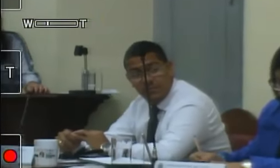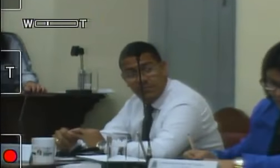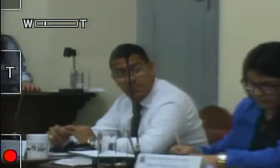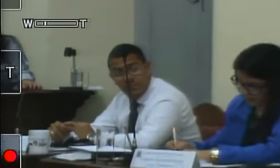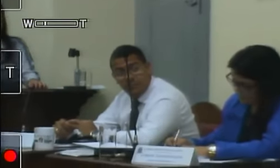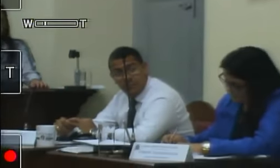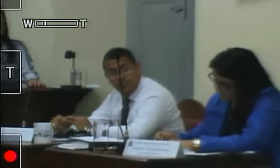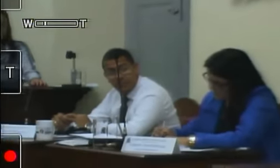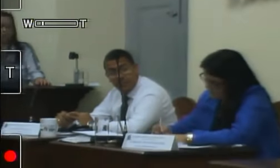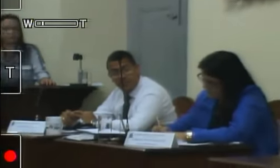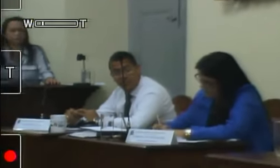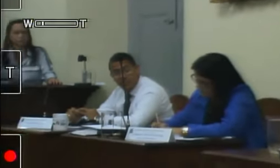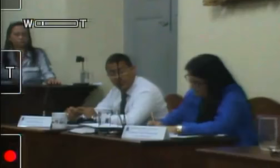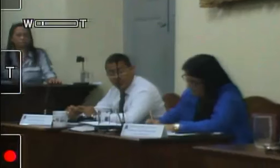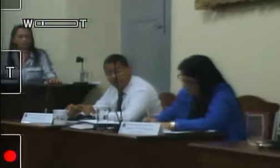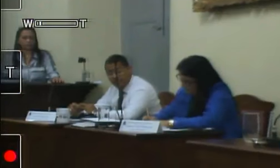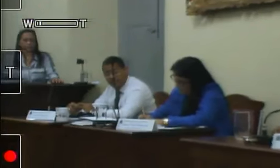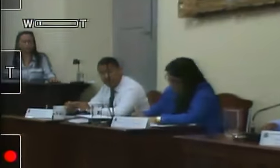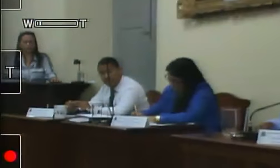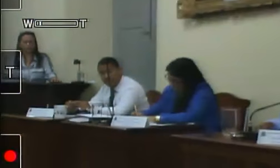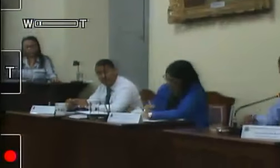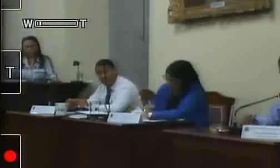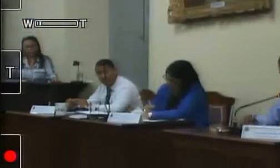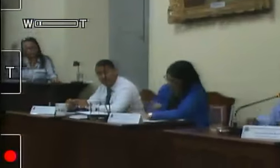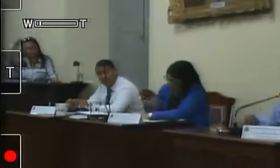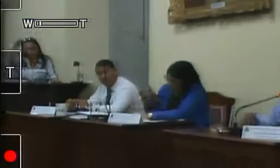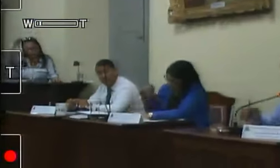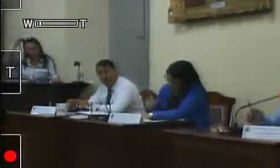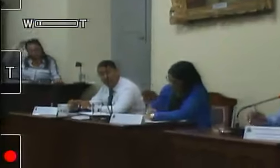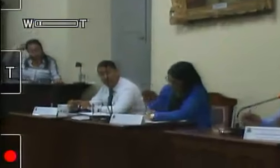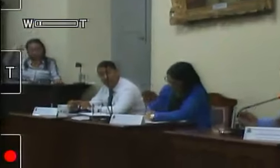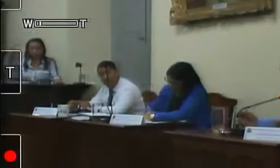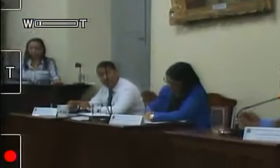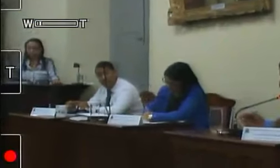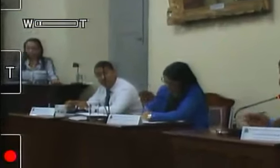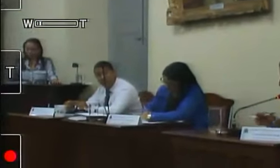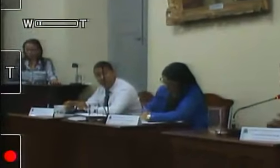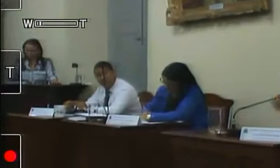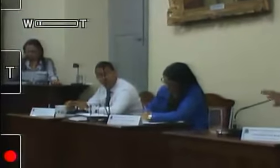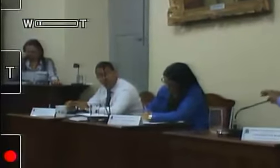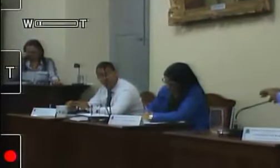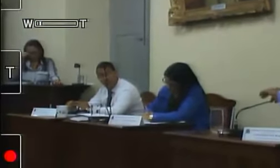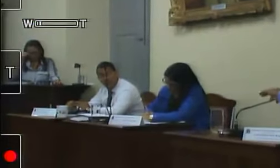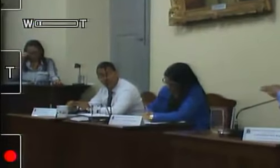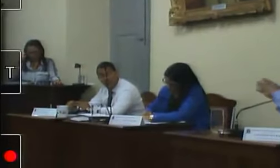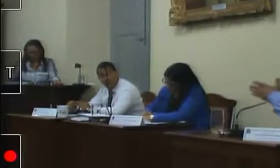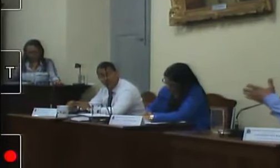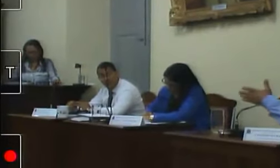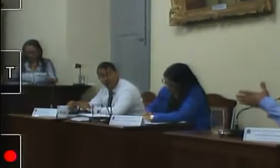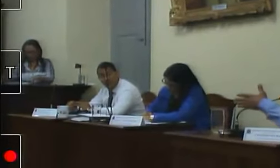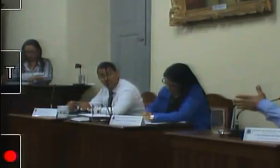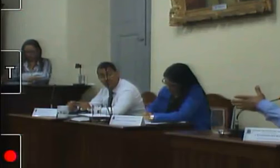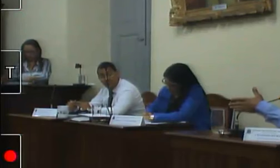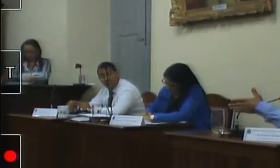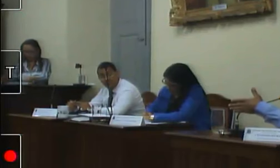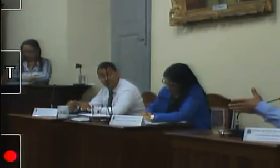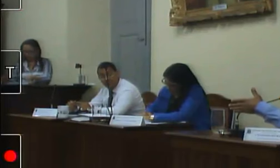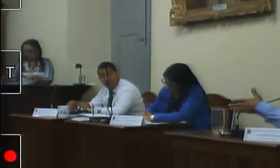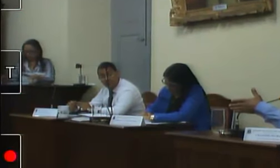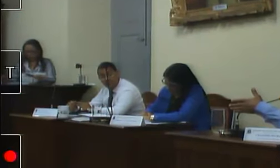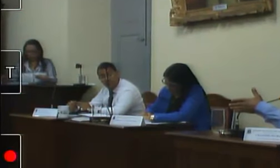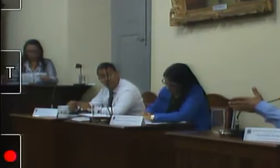Boa noite, secretária. Boa noite, assistência que nos honra. Primeiramente, eu quero dar os parabéns pelo seguinte, que no